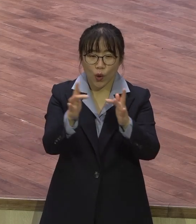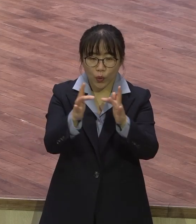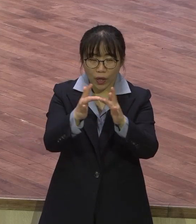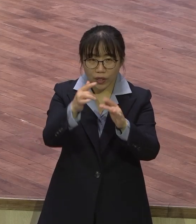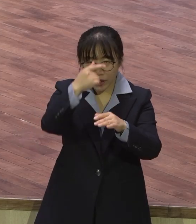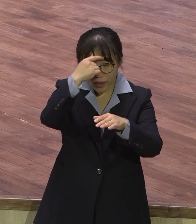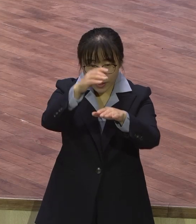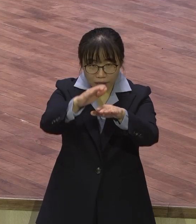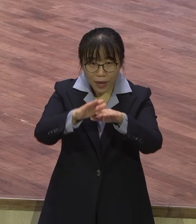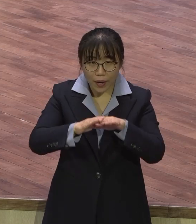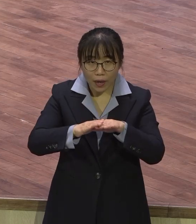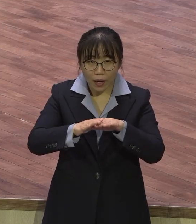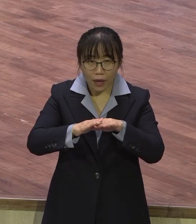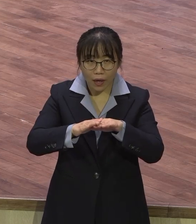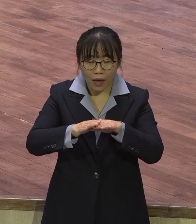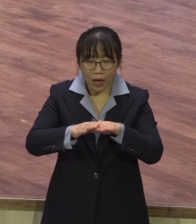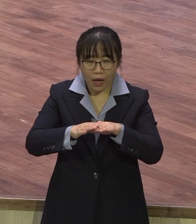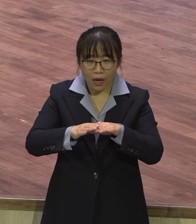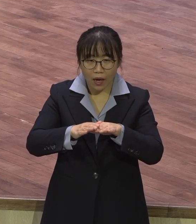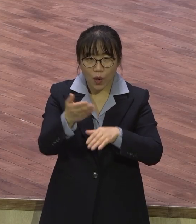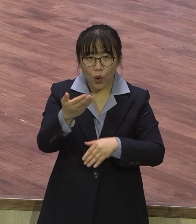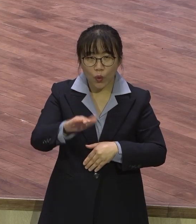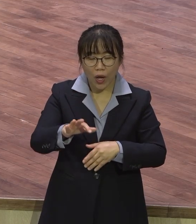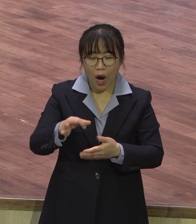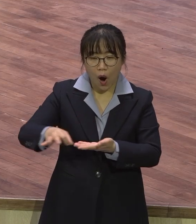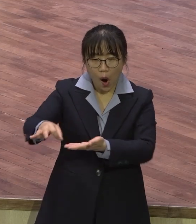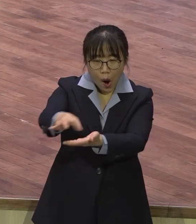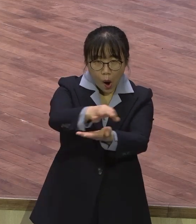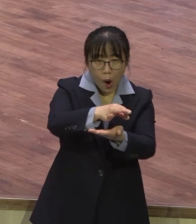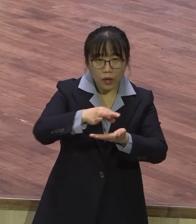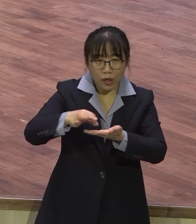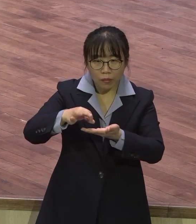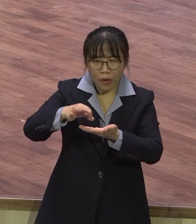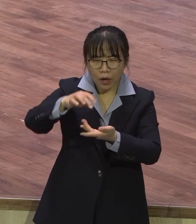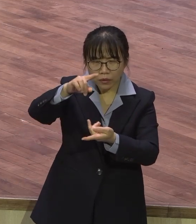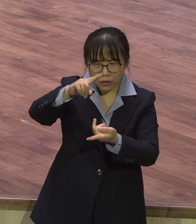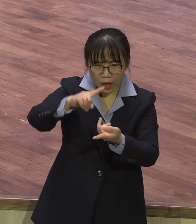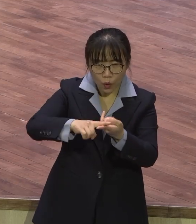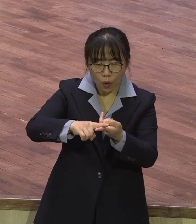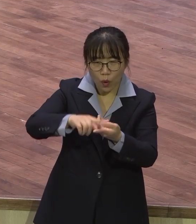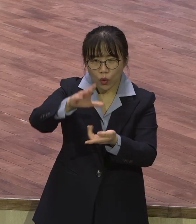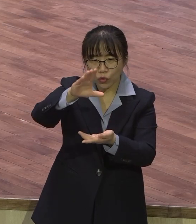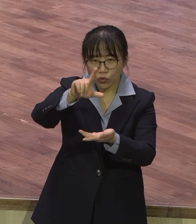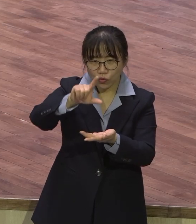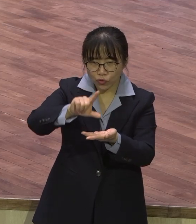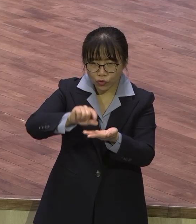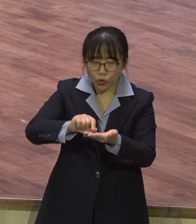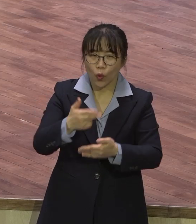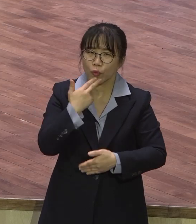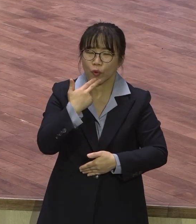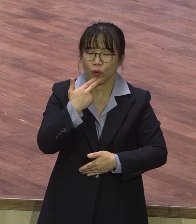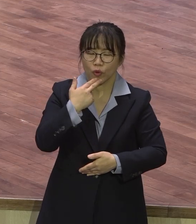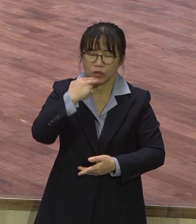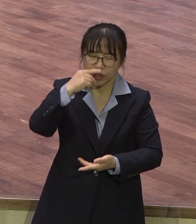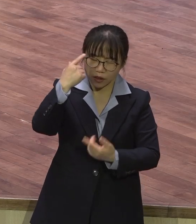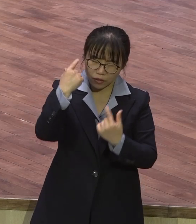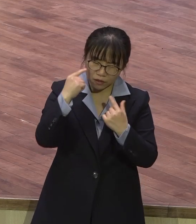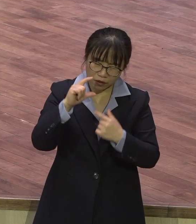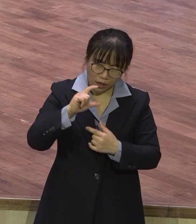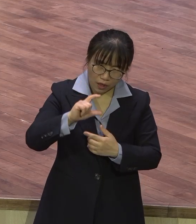헌금 상황이 전혀 평상시와 영향을 받지 않고 하나님 앞에 더